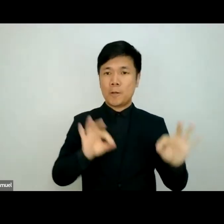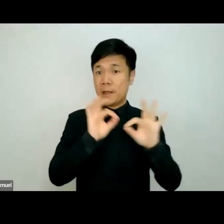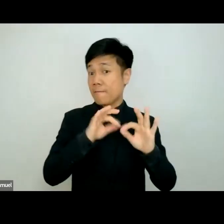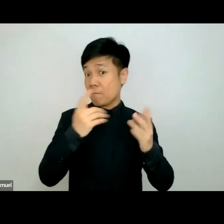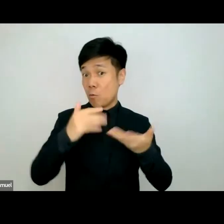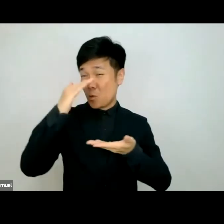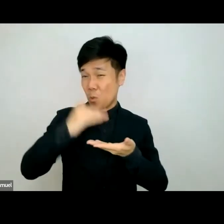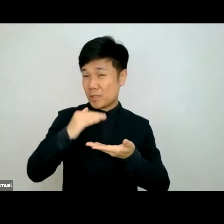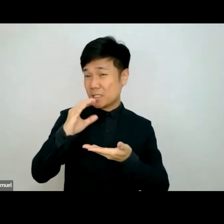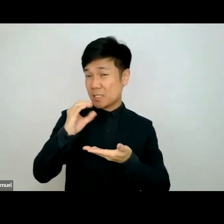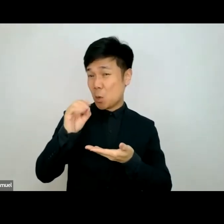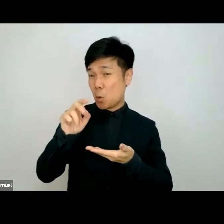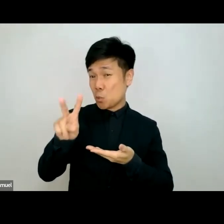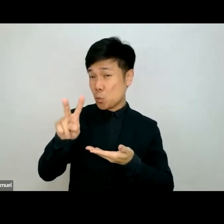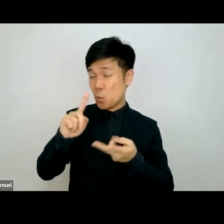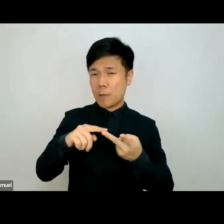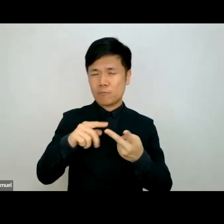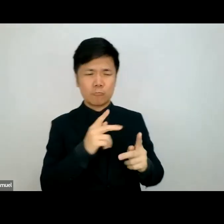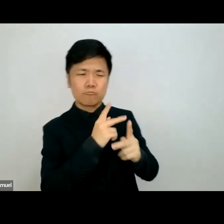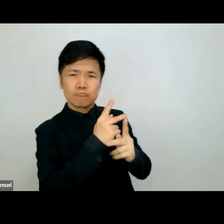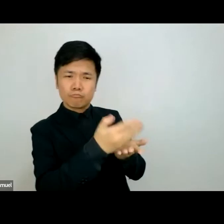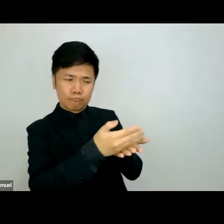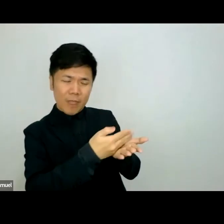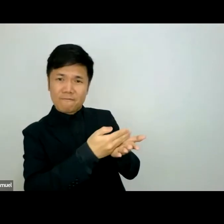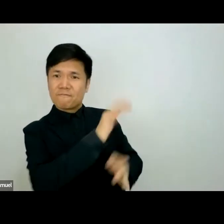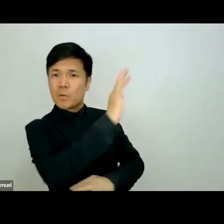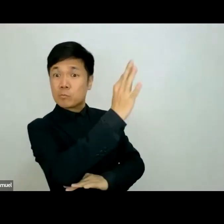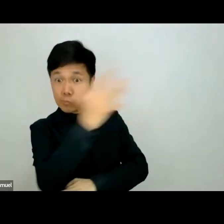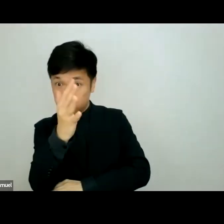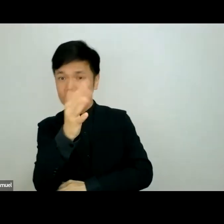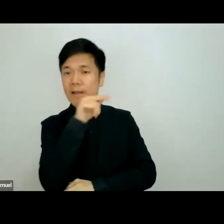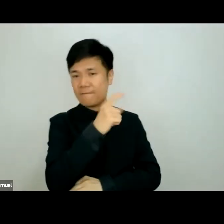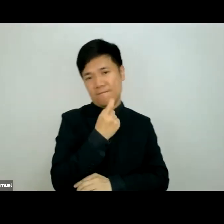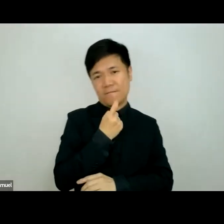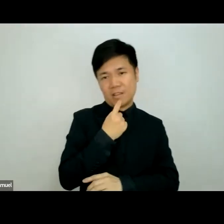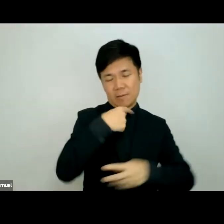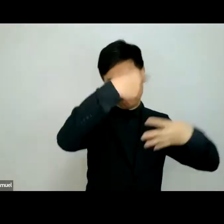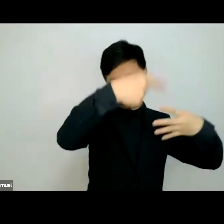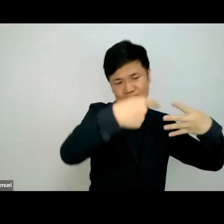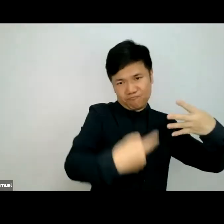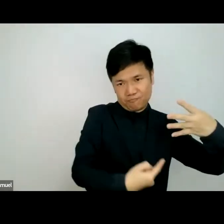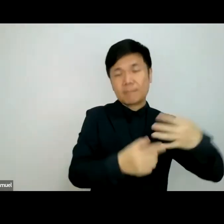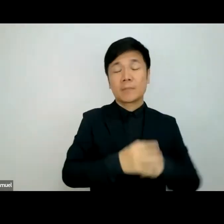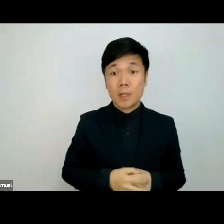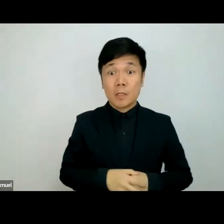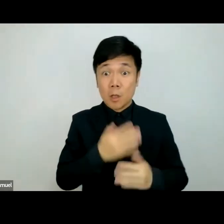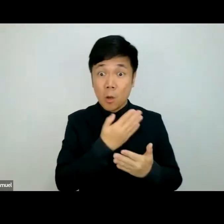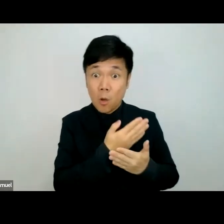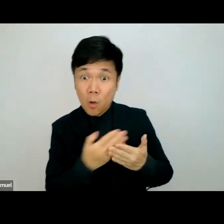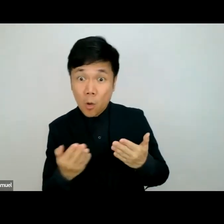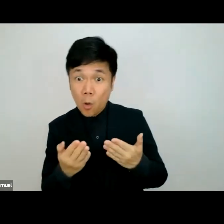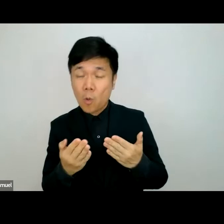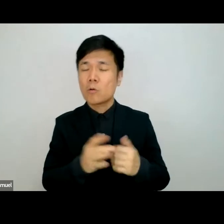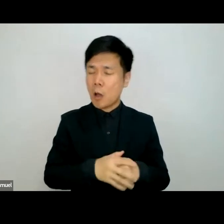Nous prenons en compte les droits de l'homme et des impacts négatifs sur les